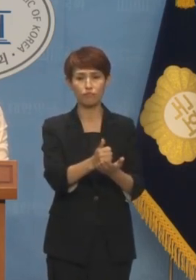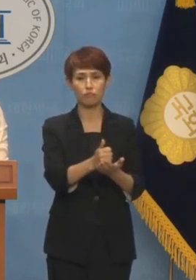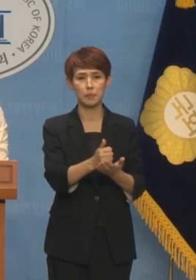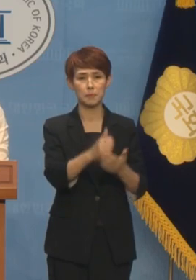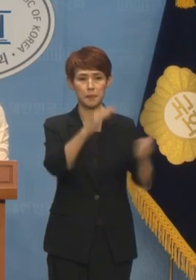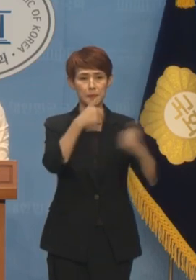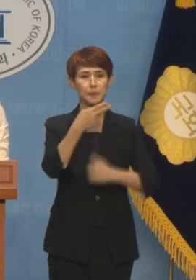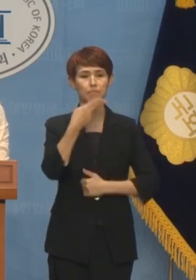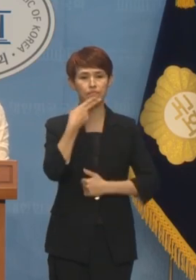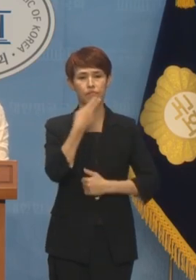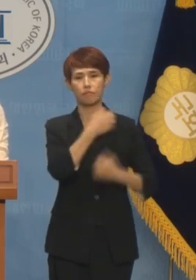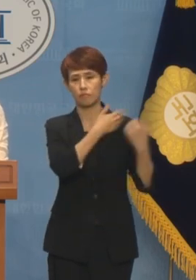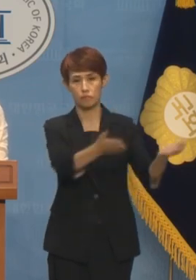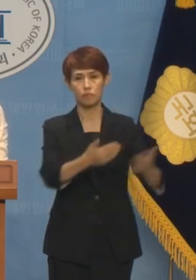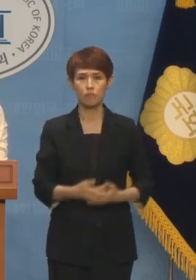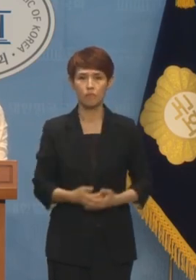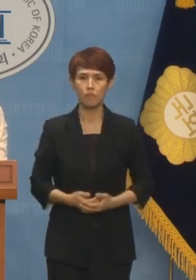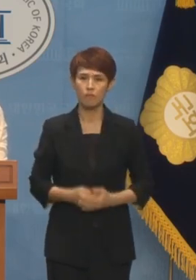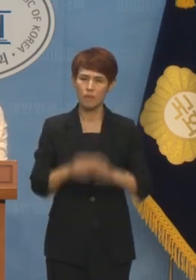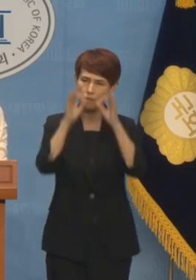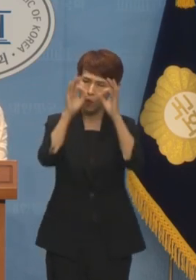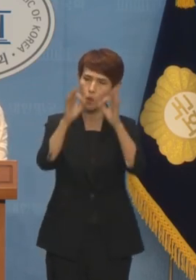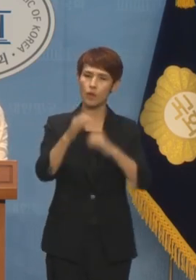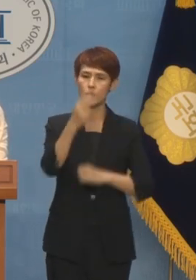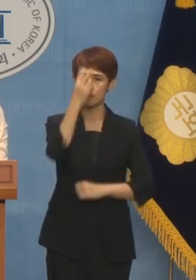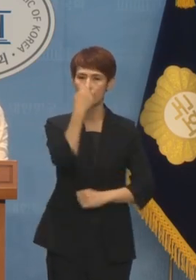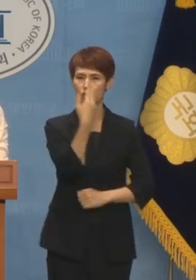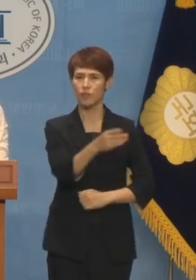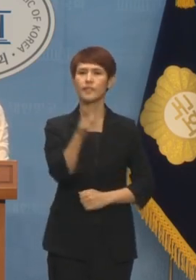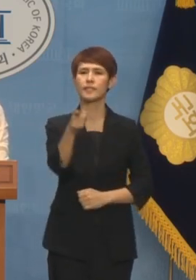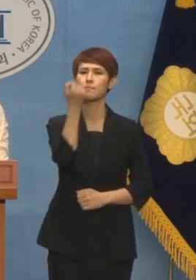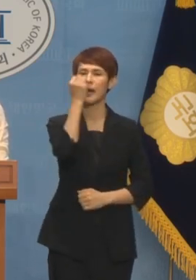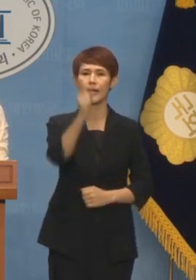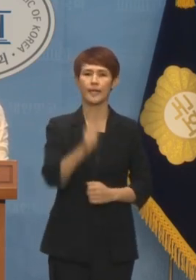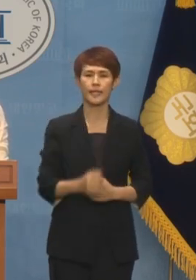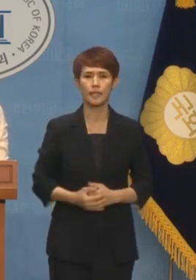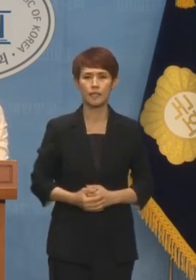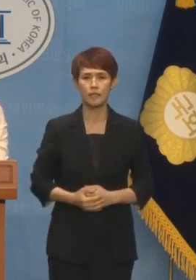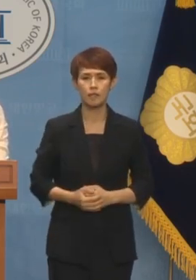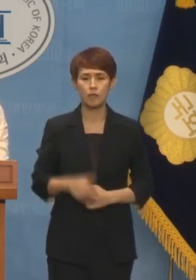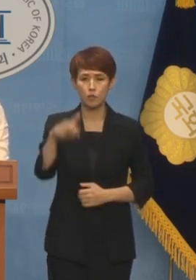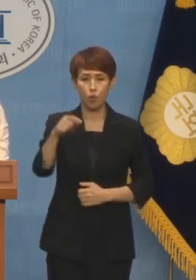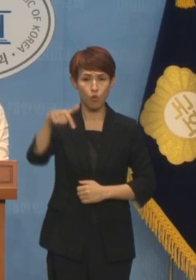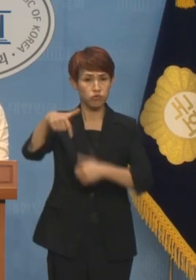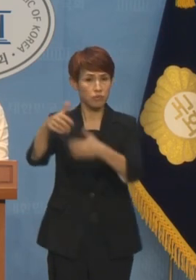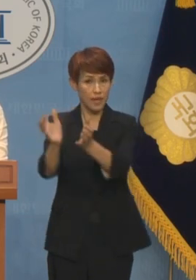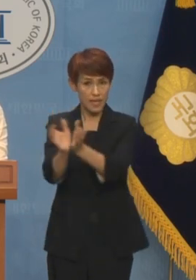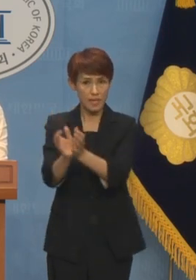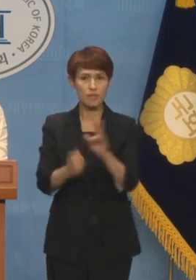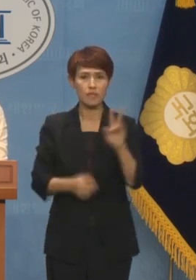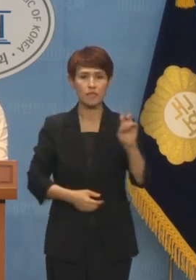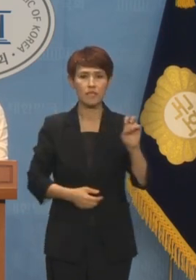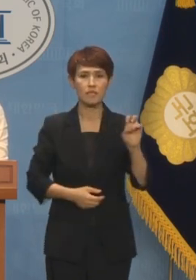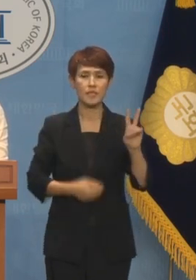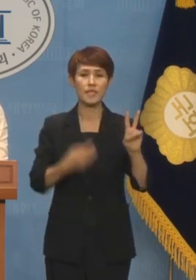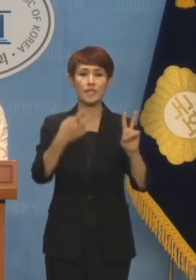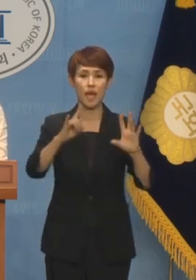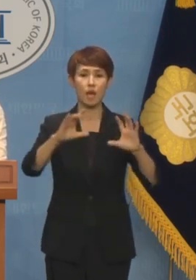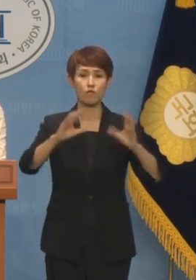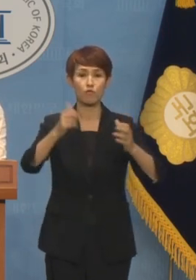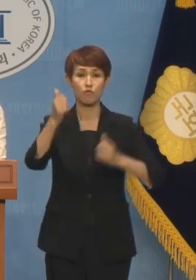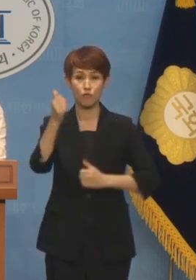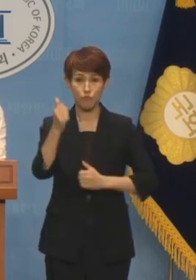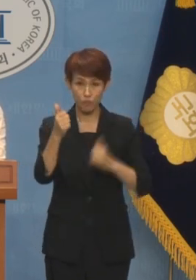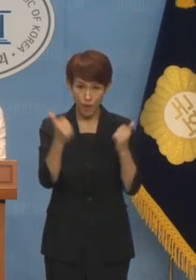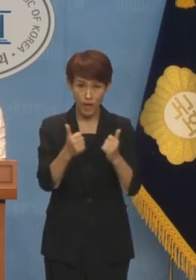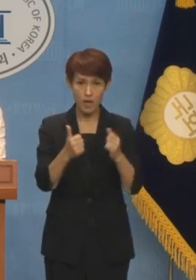내렸습니다. 누가 봐도 봐주기 수사였습니다. 이에 조국혁신당이 22대 국회 1호